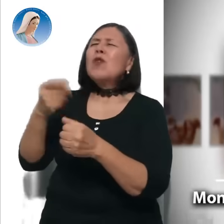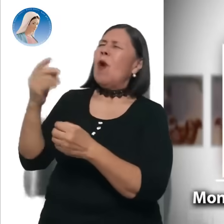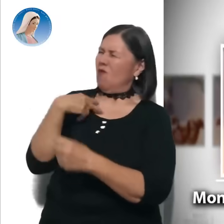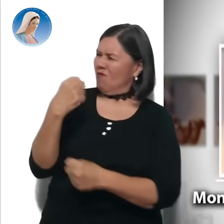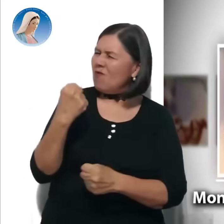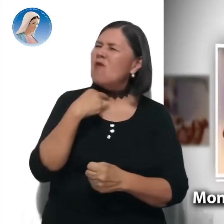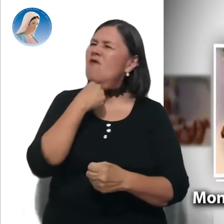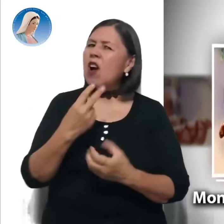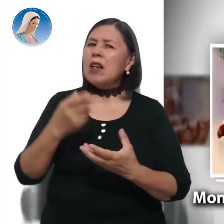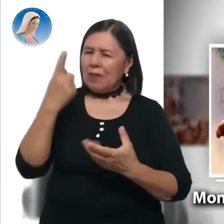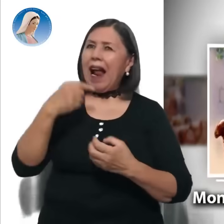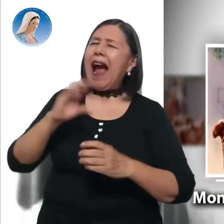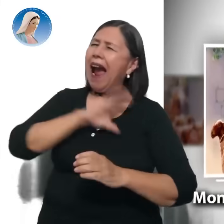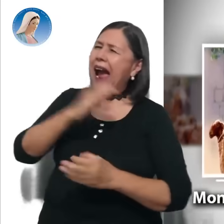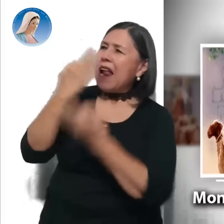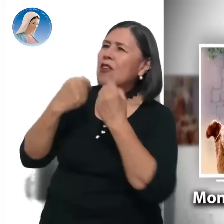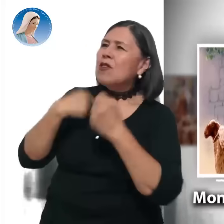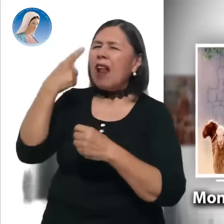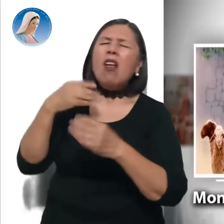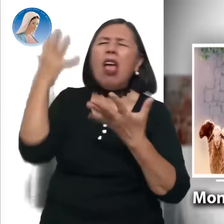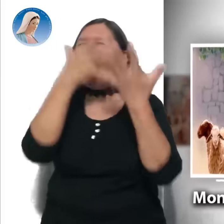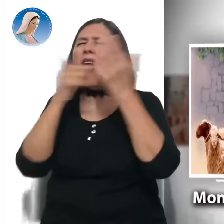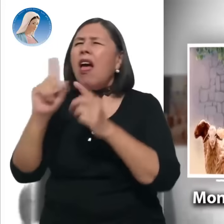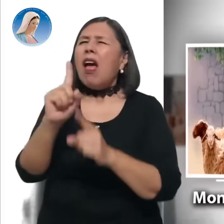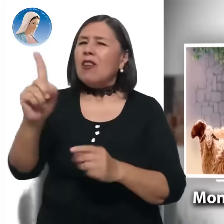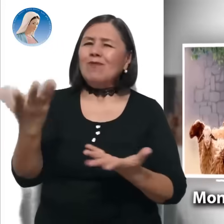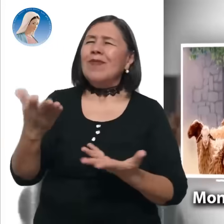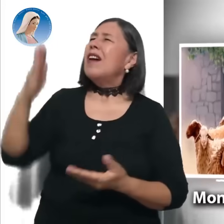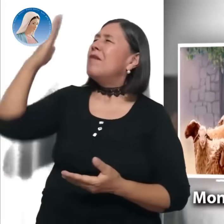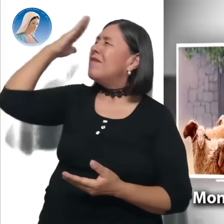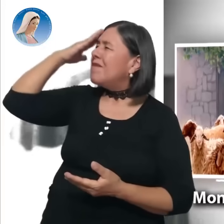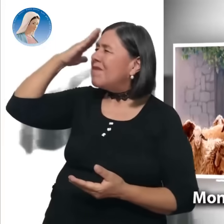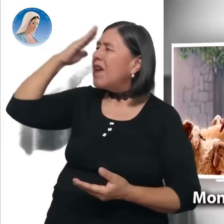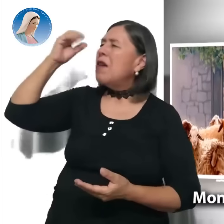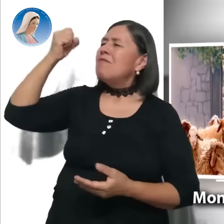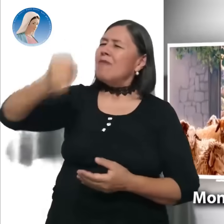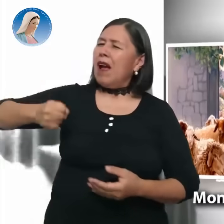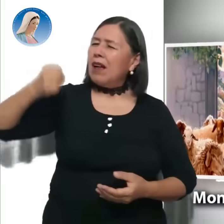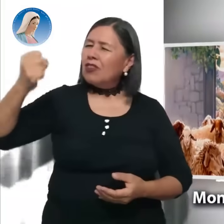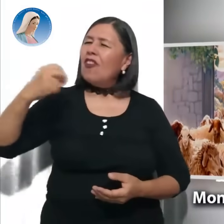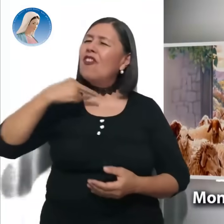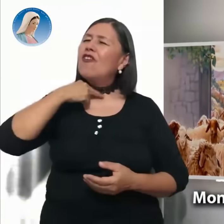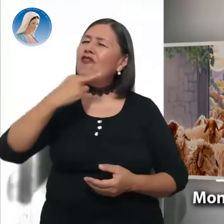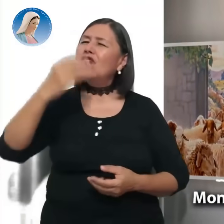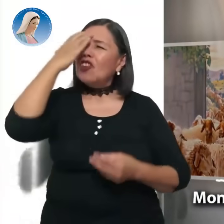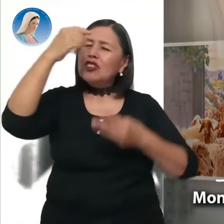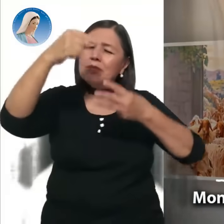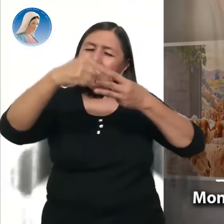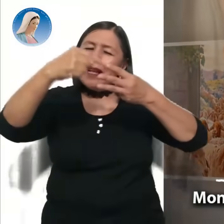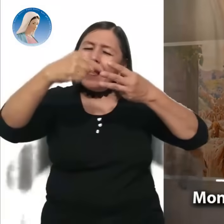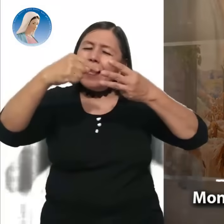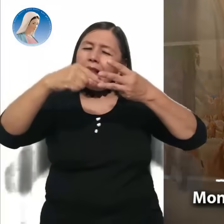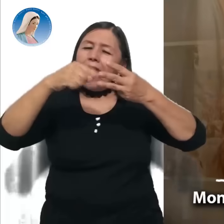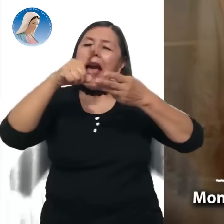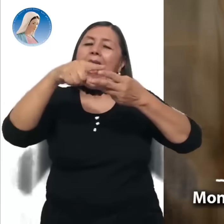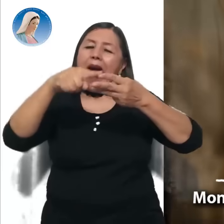cariño, no dejes que me pierda. Pastor, voz, conocimiento, todos son signos que